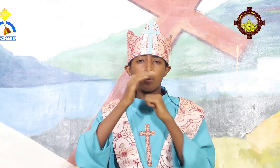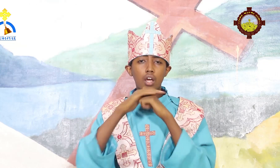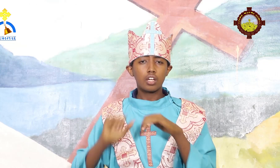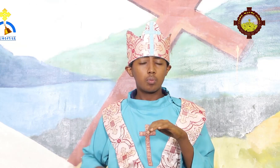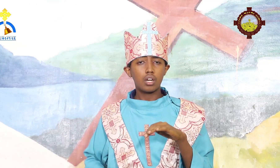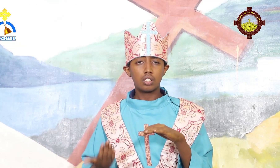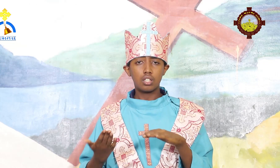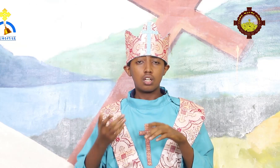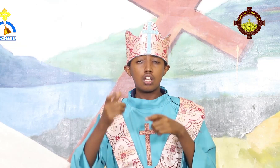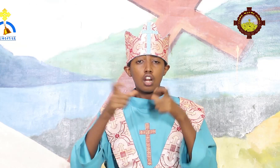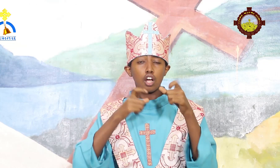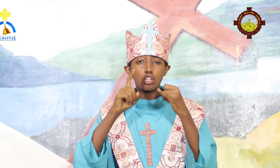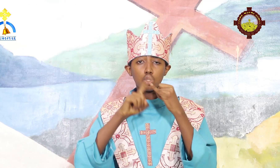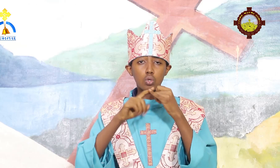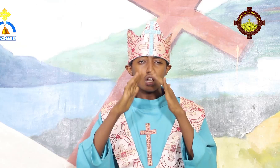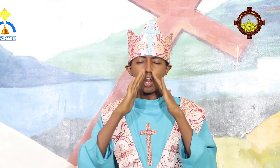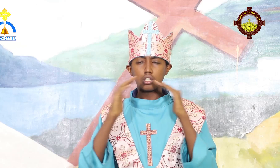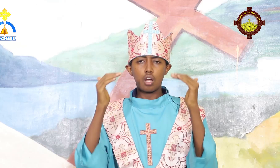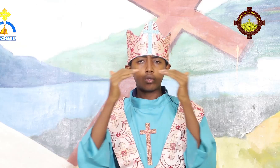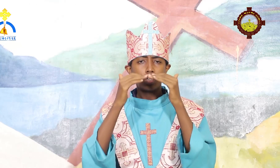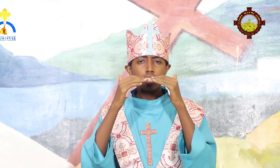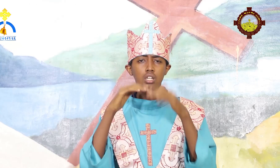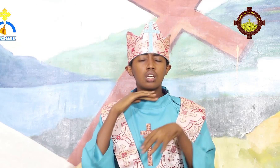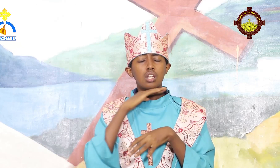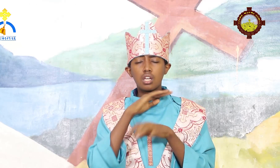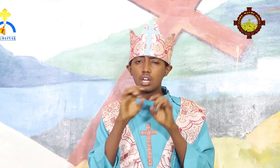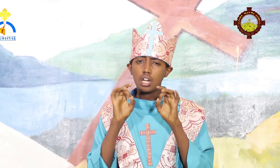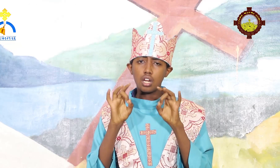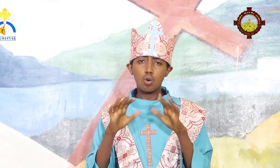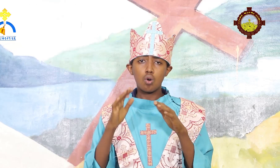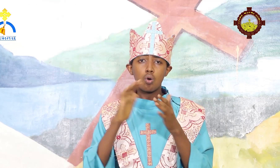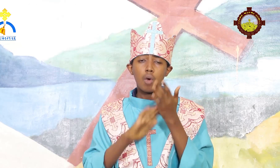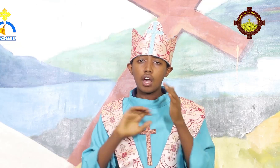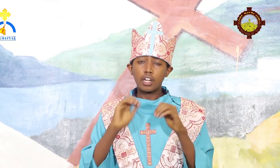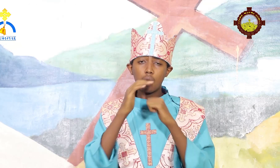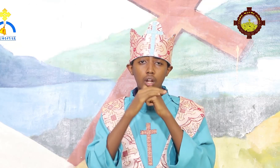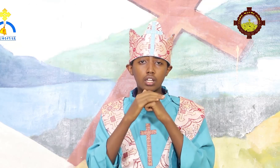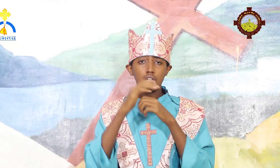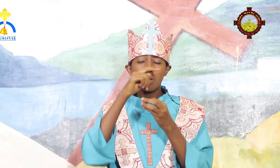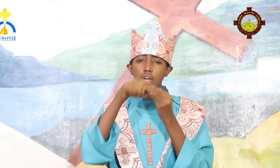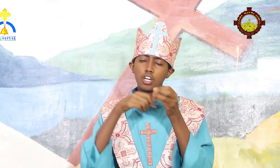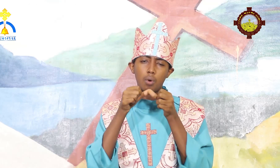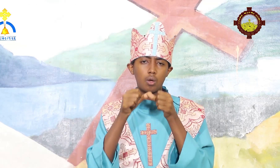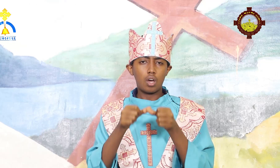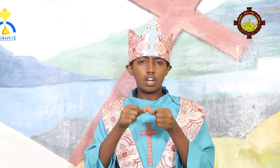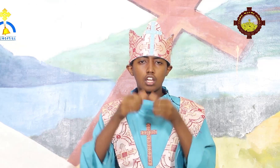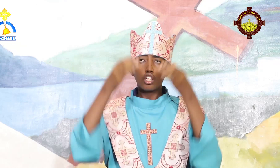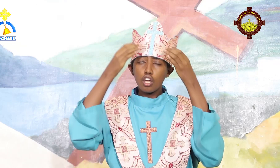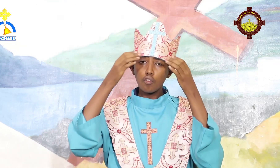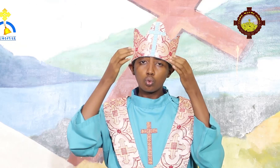ምህረት ላገዛዙ ወሰን ለዘላሙ ልክ እንከን የለለው ማህሪ አምላከ ባደባባይ ዋለ ደፍቶ ያክልል